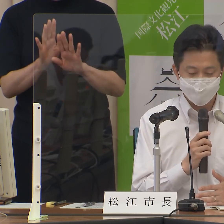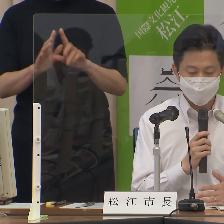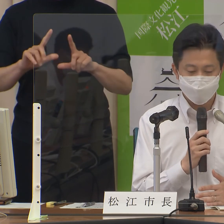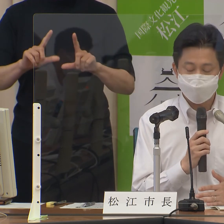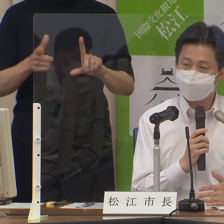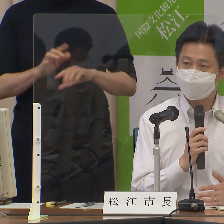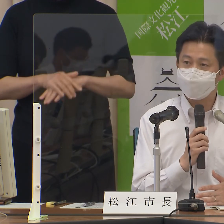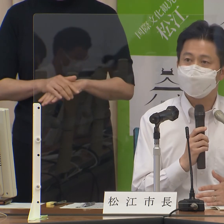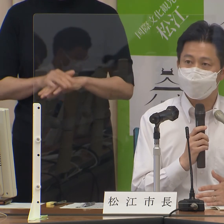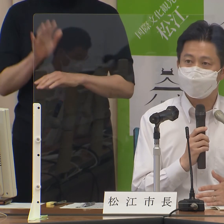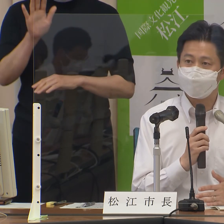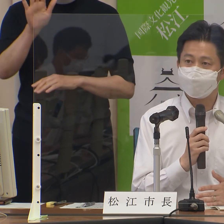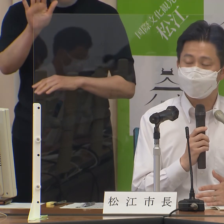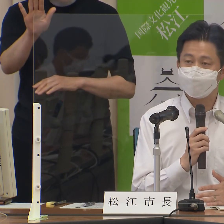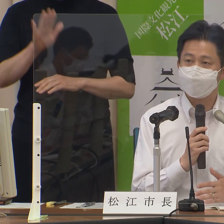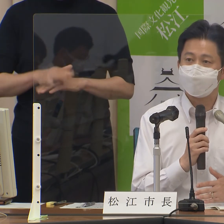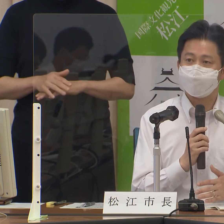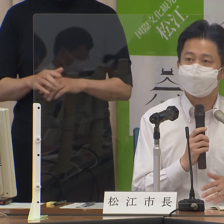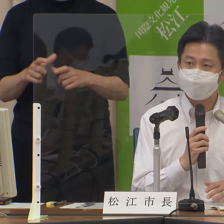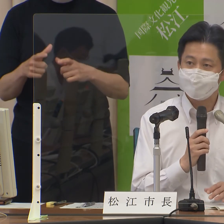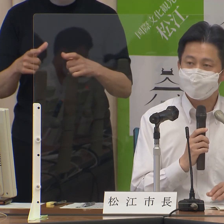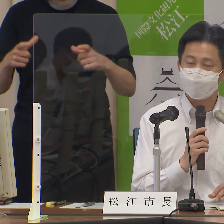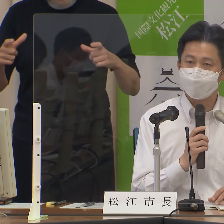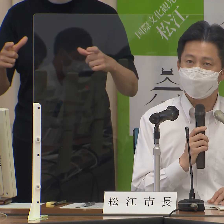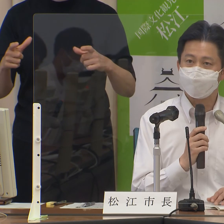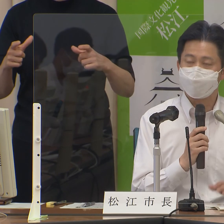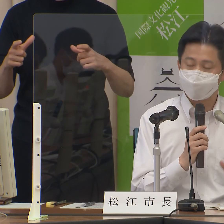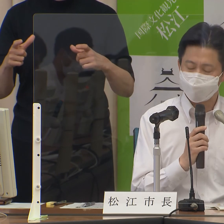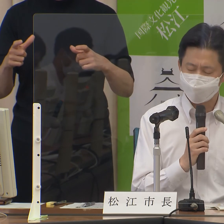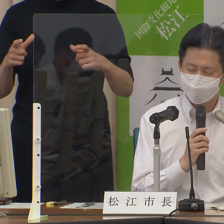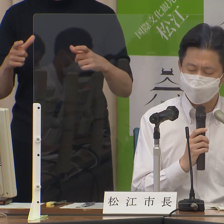に感染が増えていくときにですね、